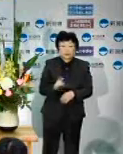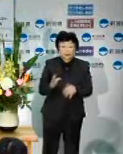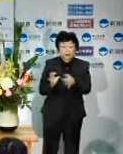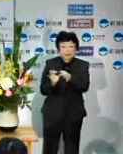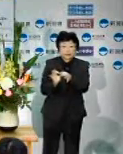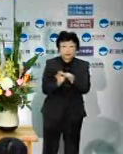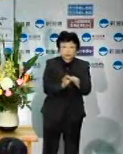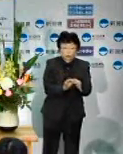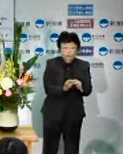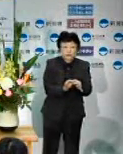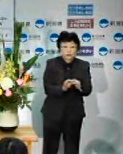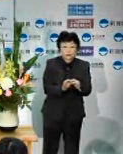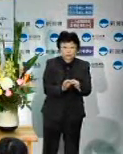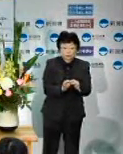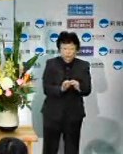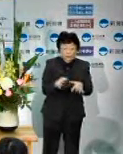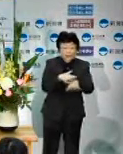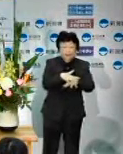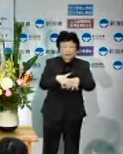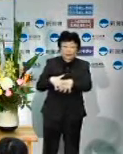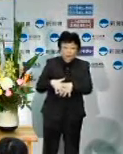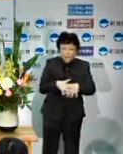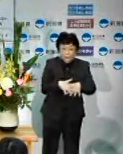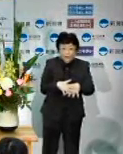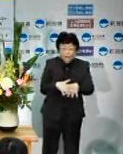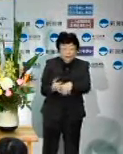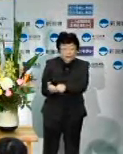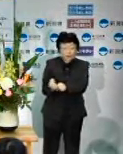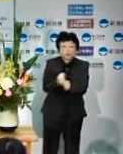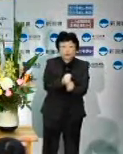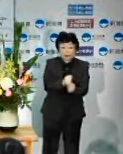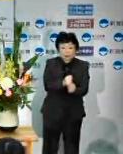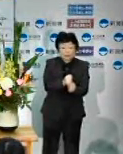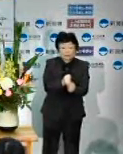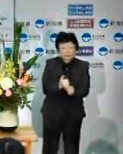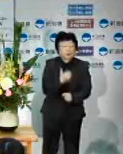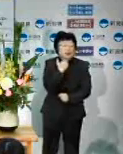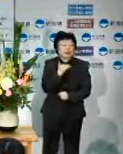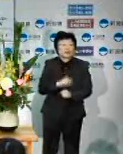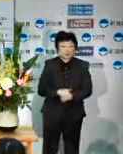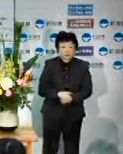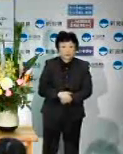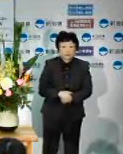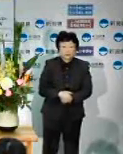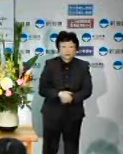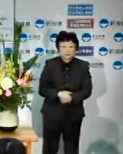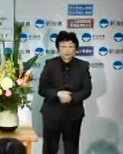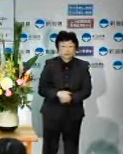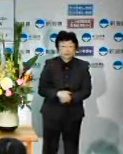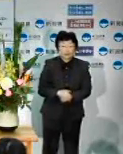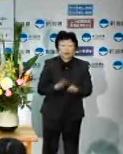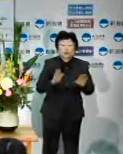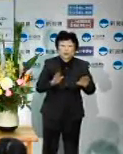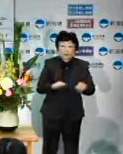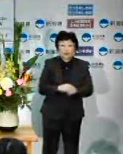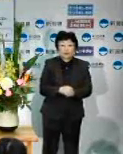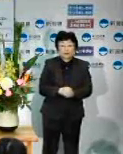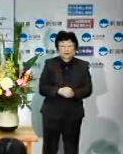く、まあ、ネットワークの復活がですね待たれるところで、まあ今回